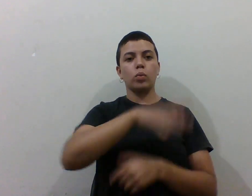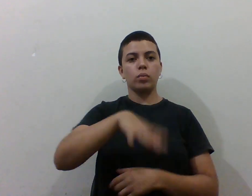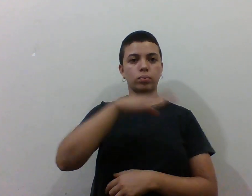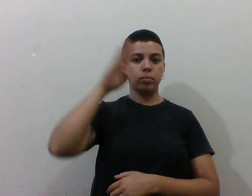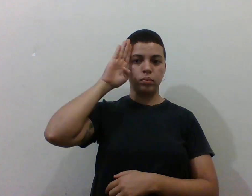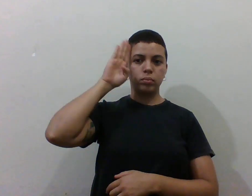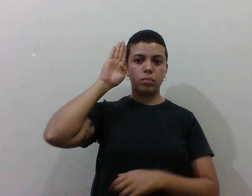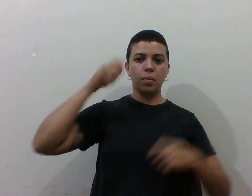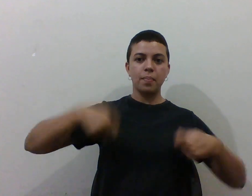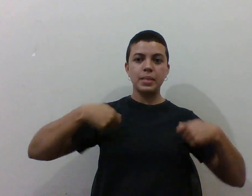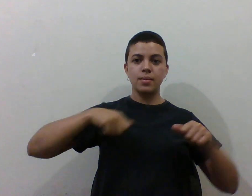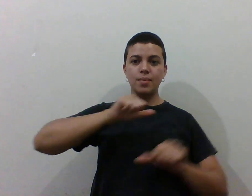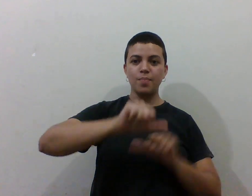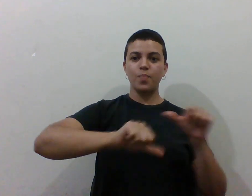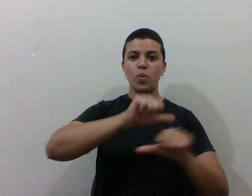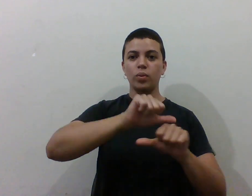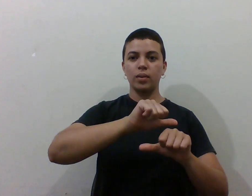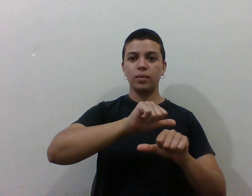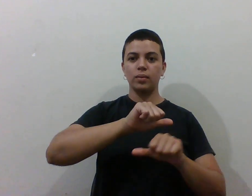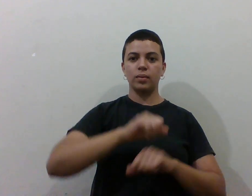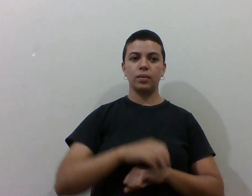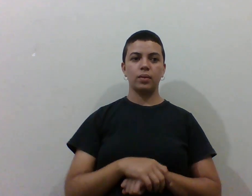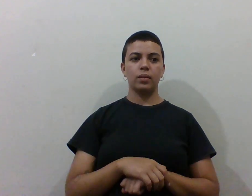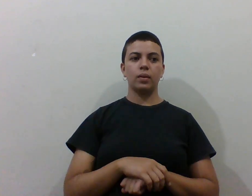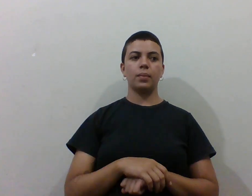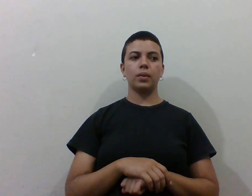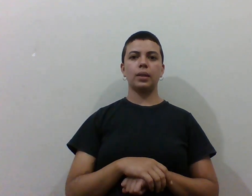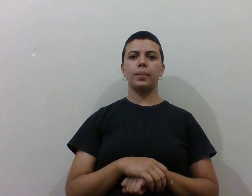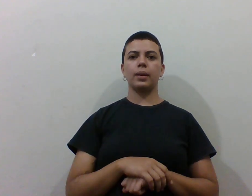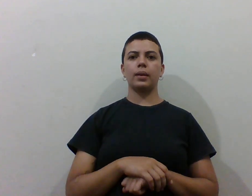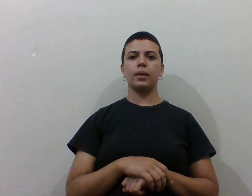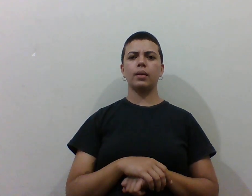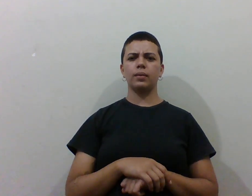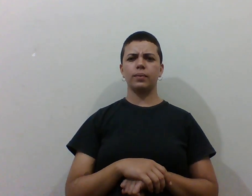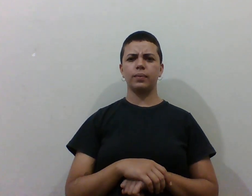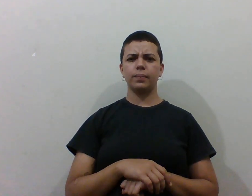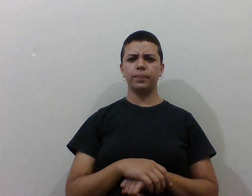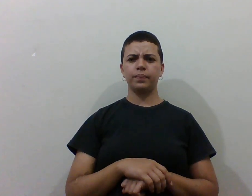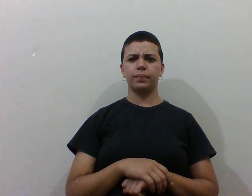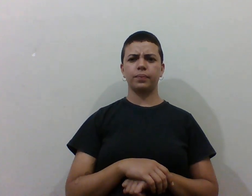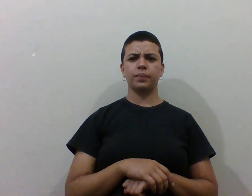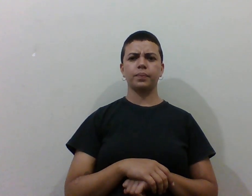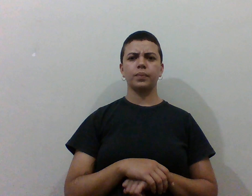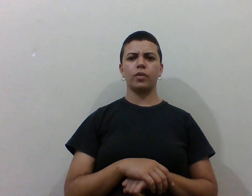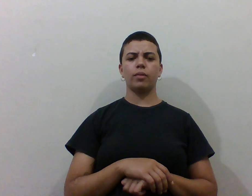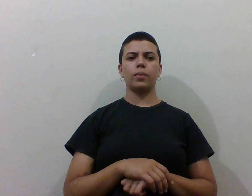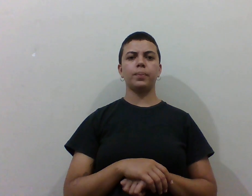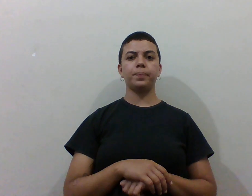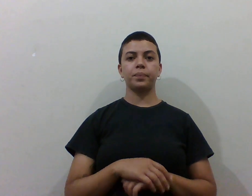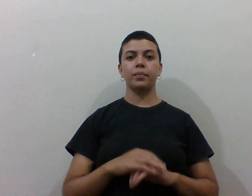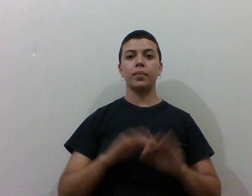fundamental é incrível importantíssimo mas sozinho é